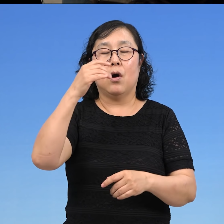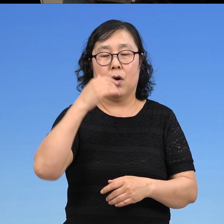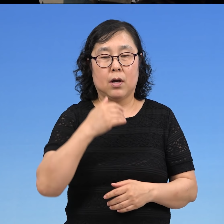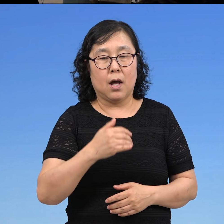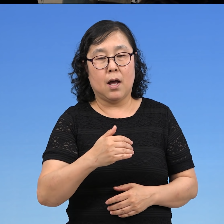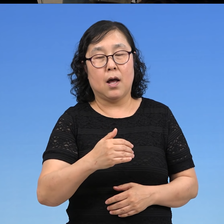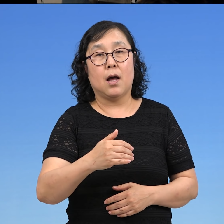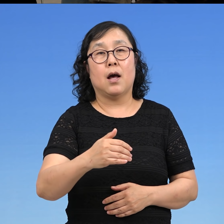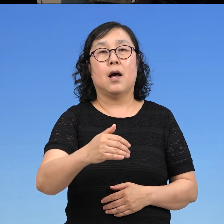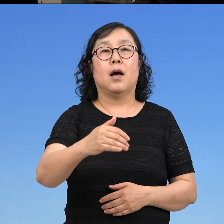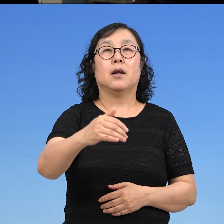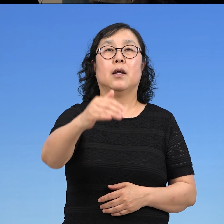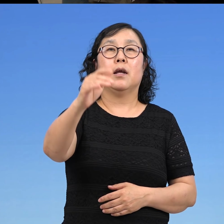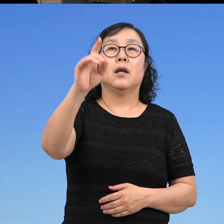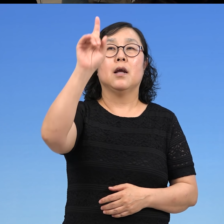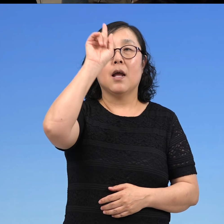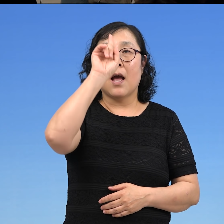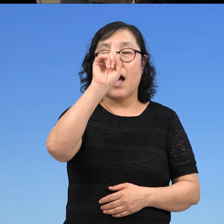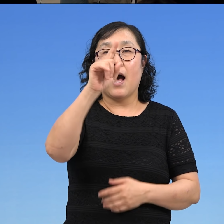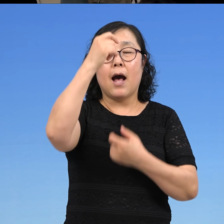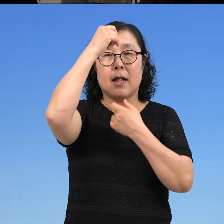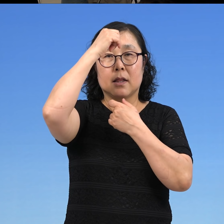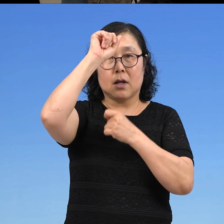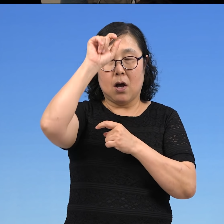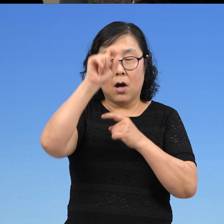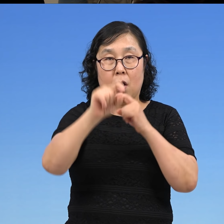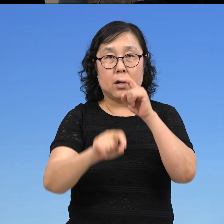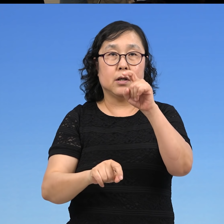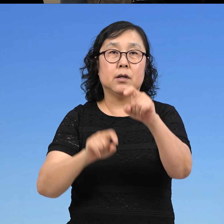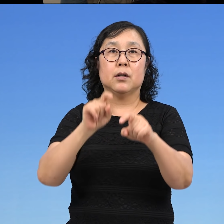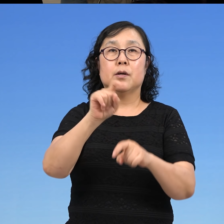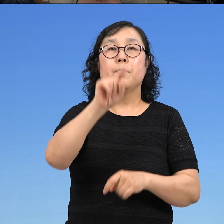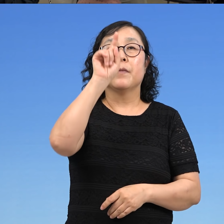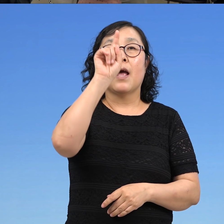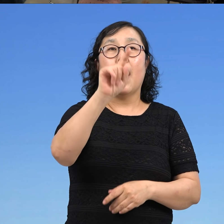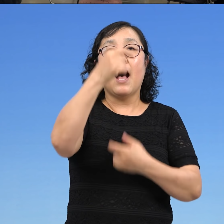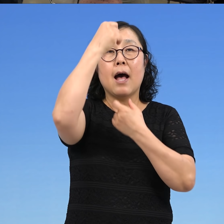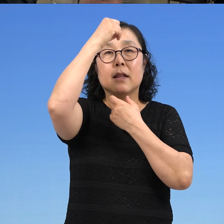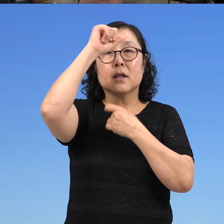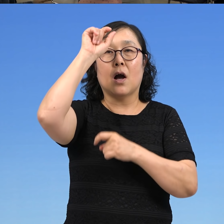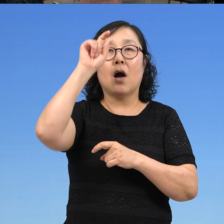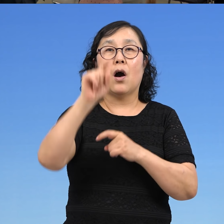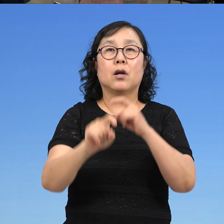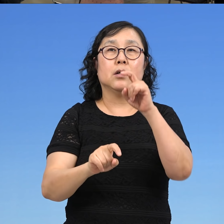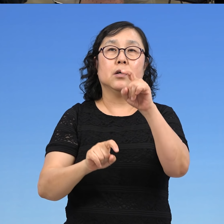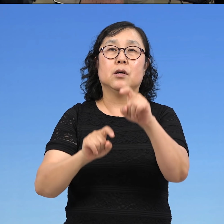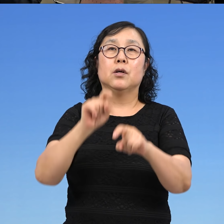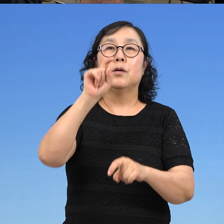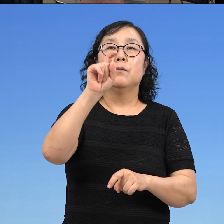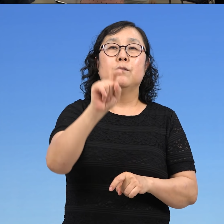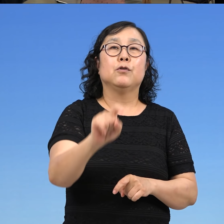우리가 or 한 벌과 to a